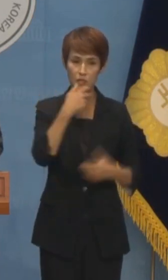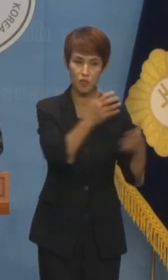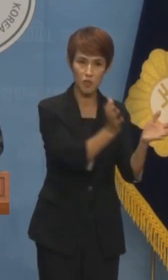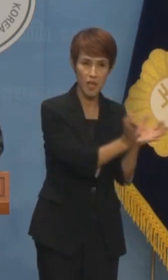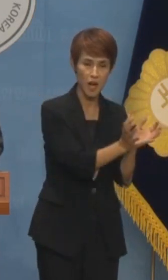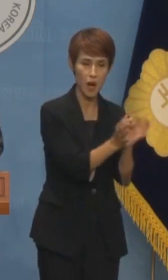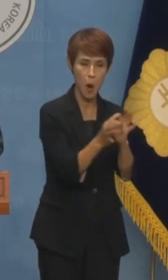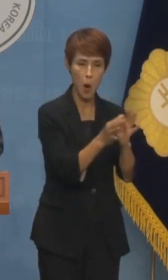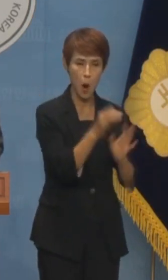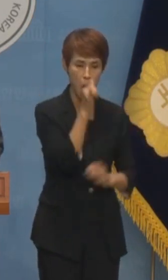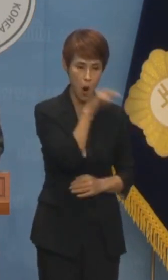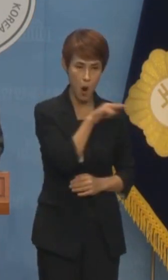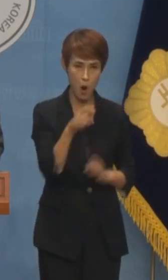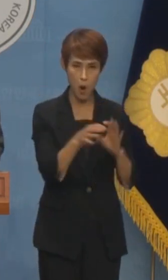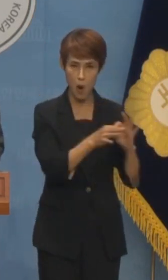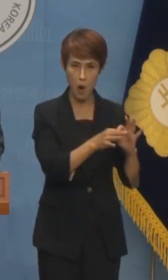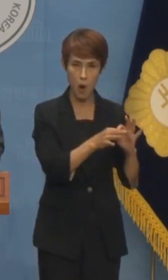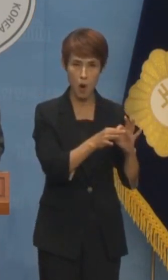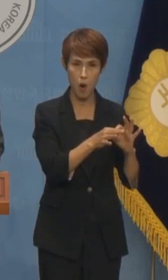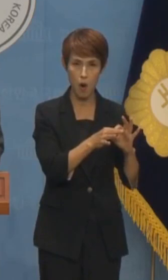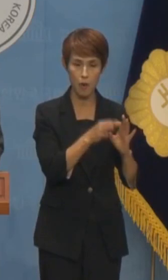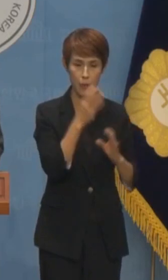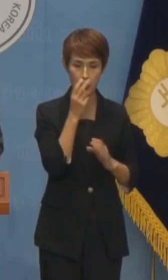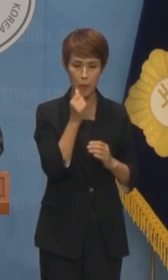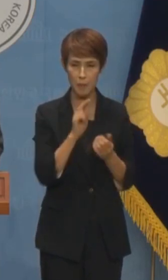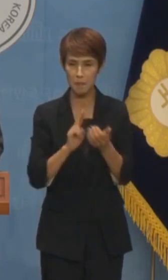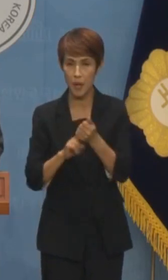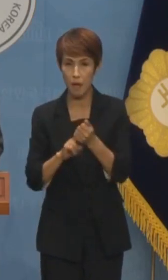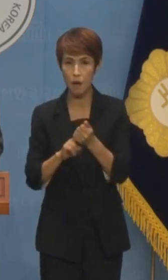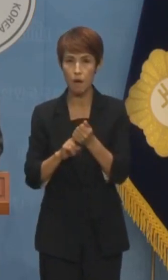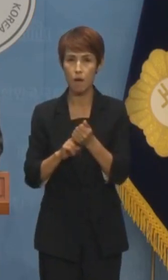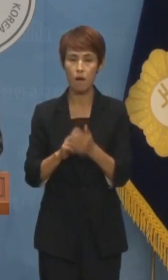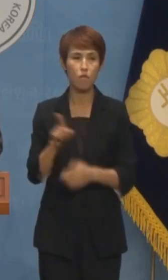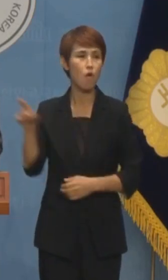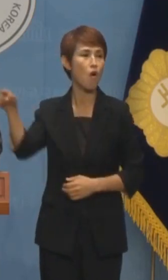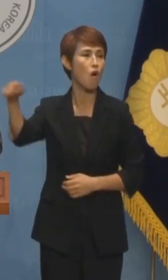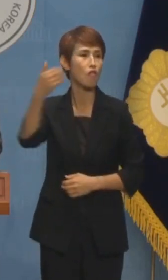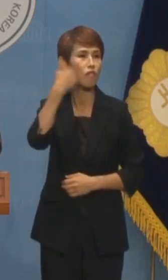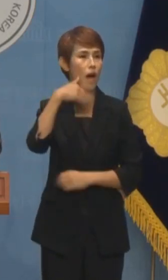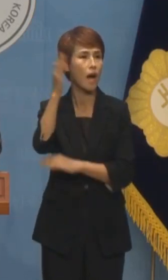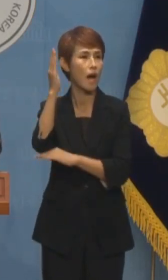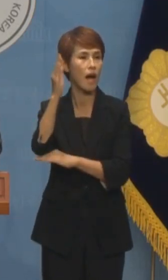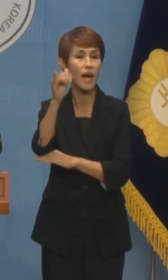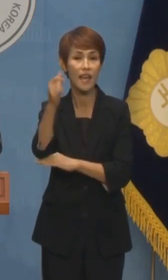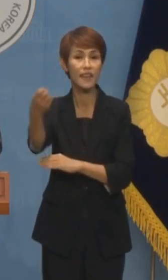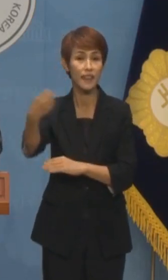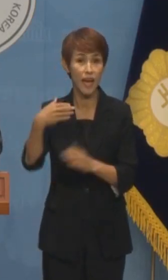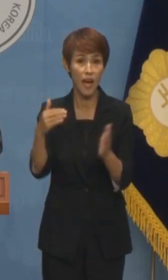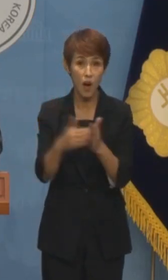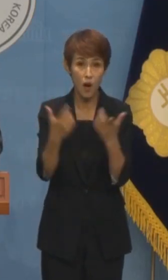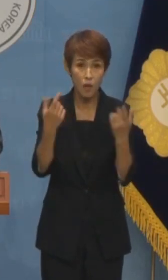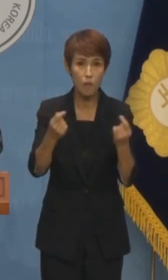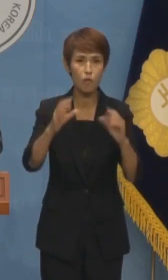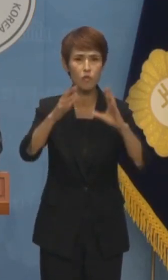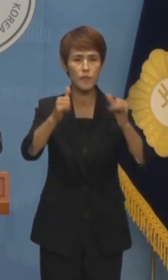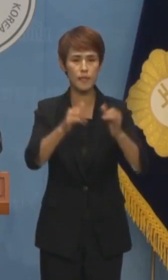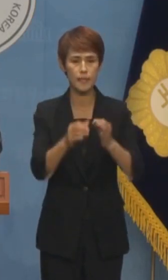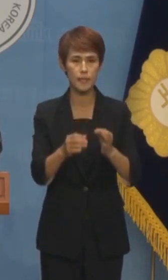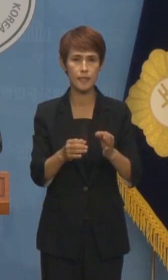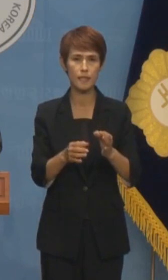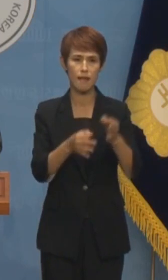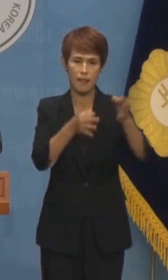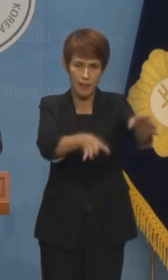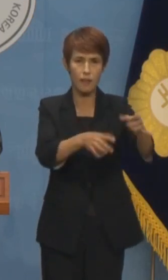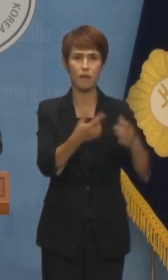채 마치 제3자인 것처럼 방송을 내보내서 국민의 인식을 호도하고 있기 때문입니다. 국민